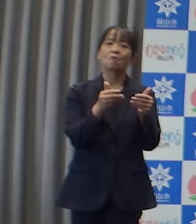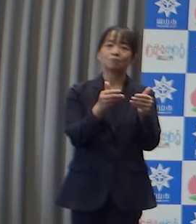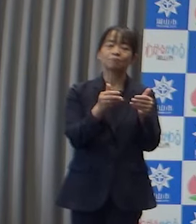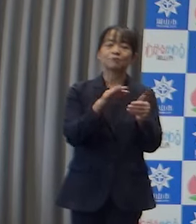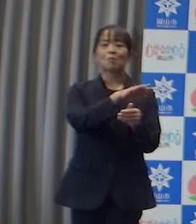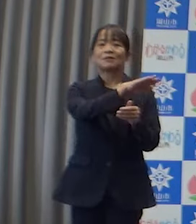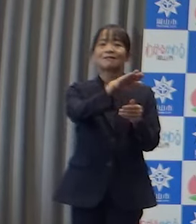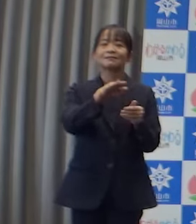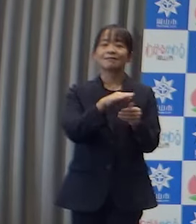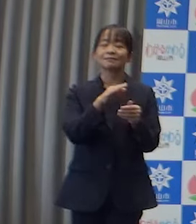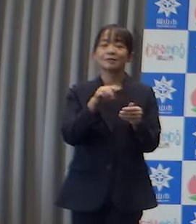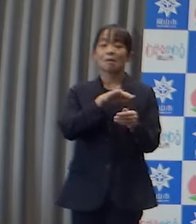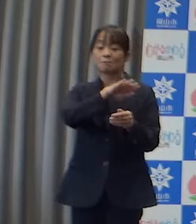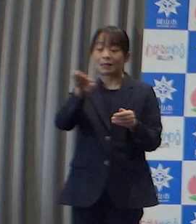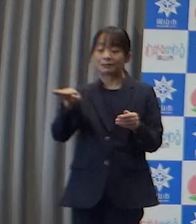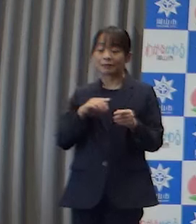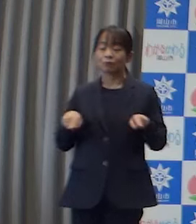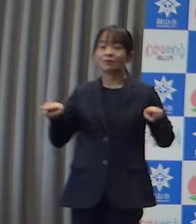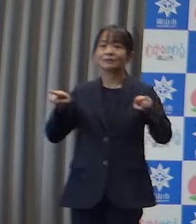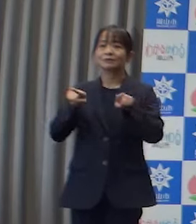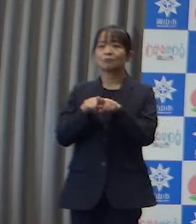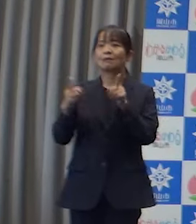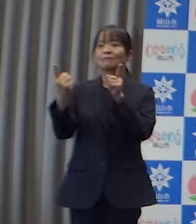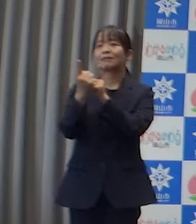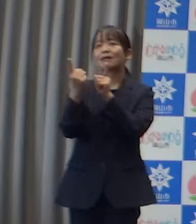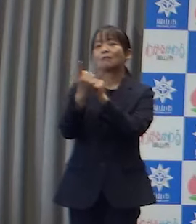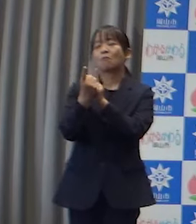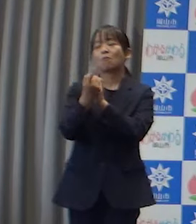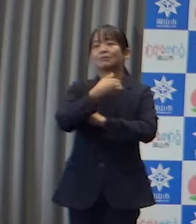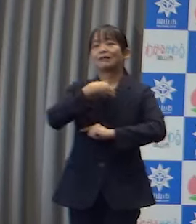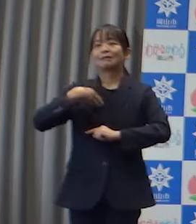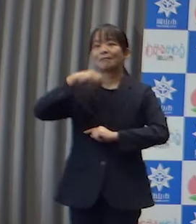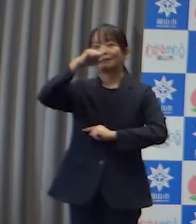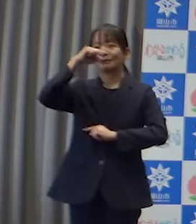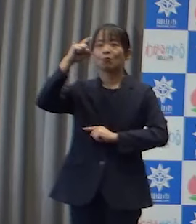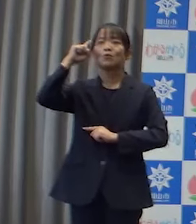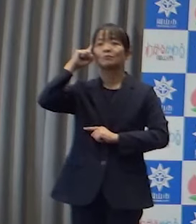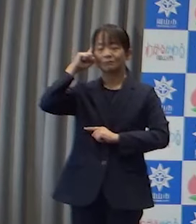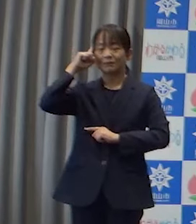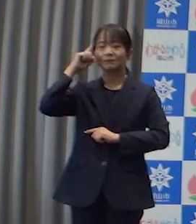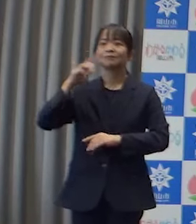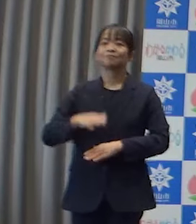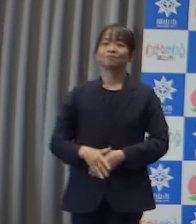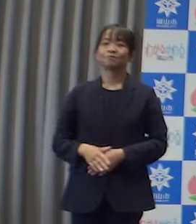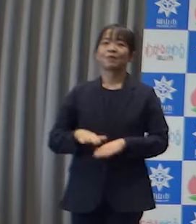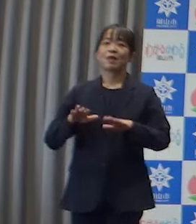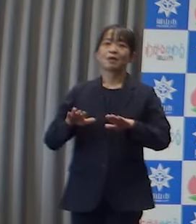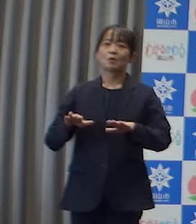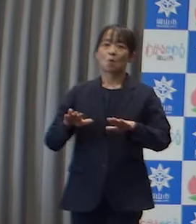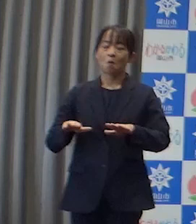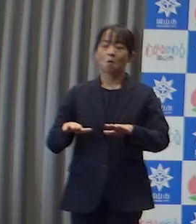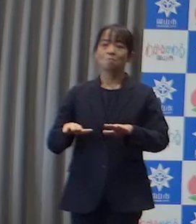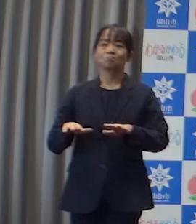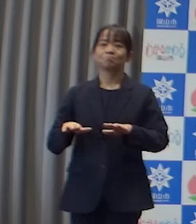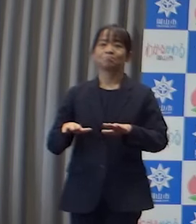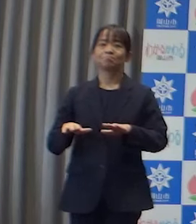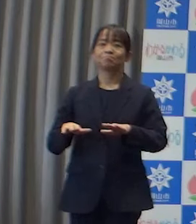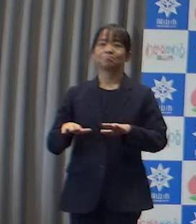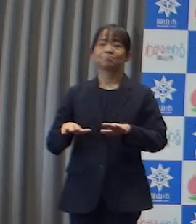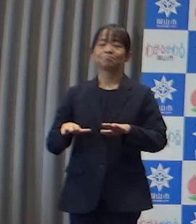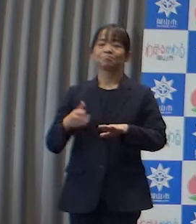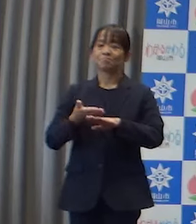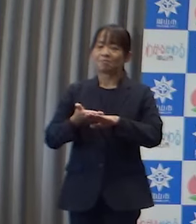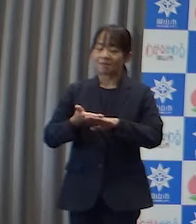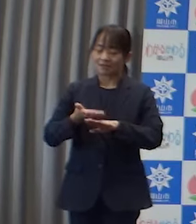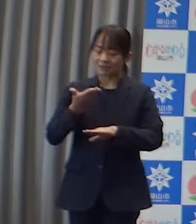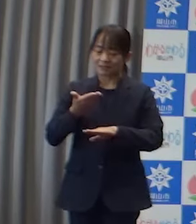できればというように思っております。今日は案件非常に少なくて恐縮でありますけれども、以上